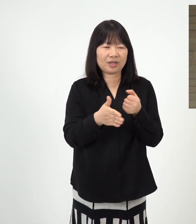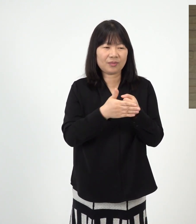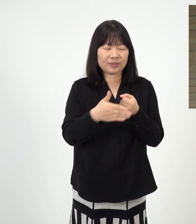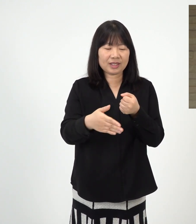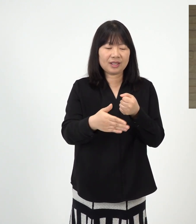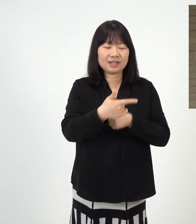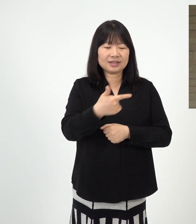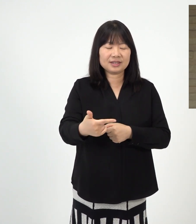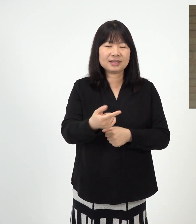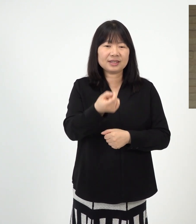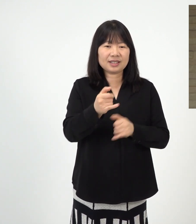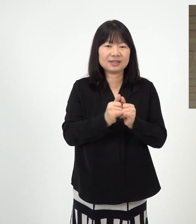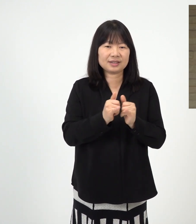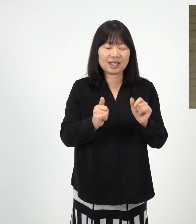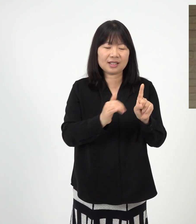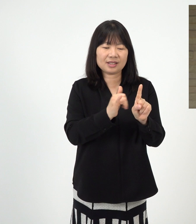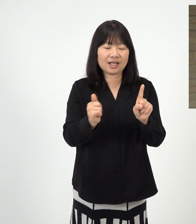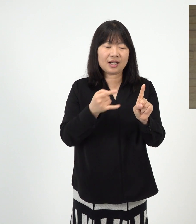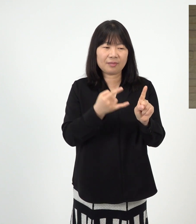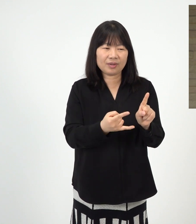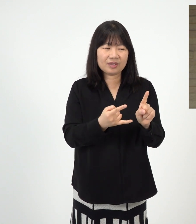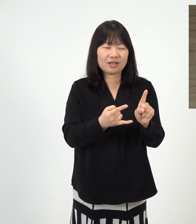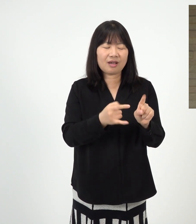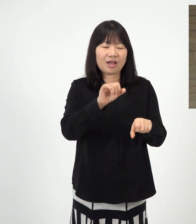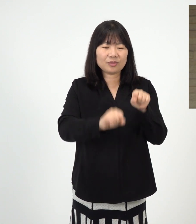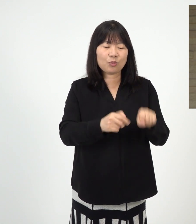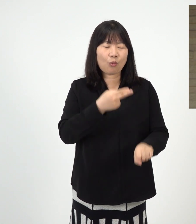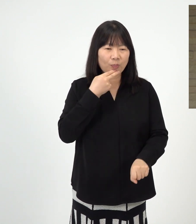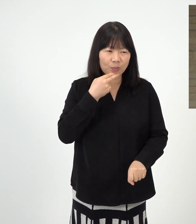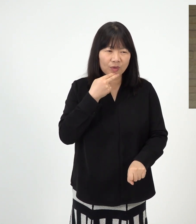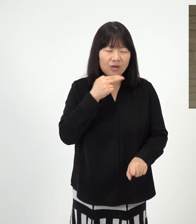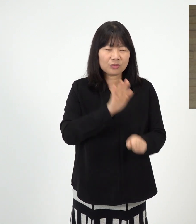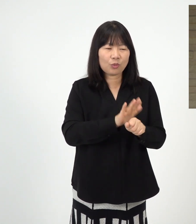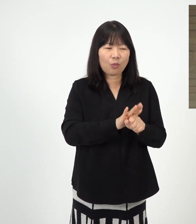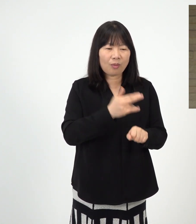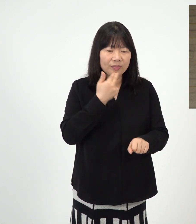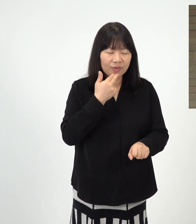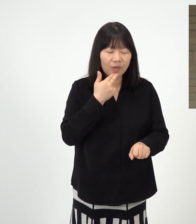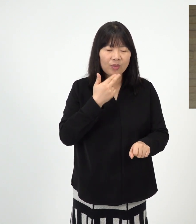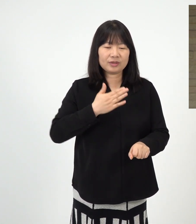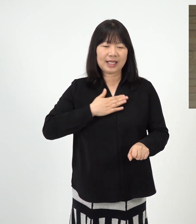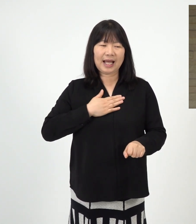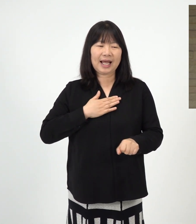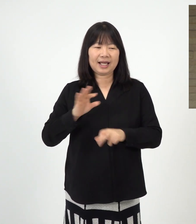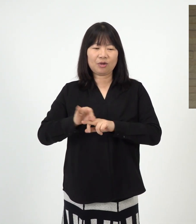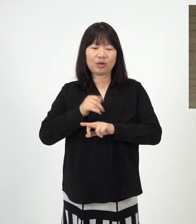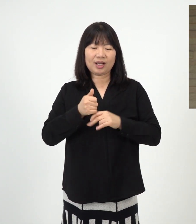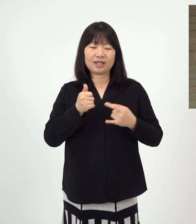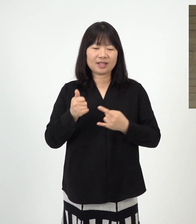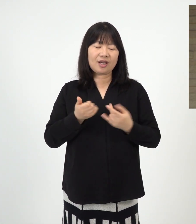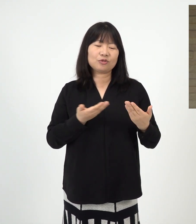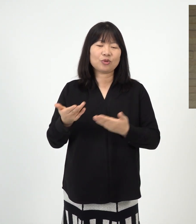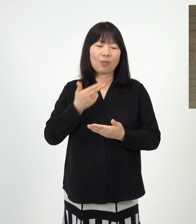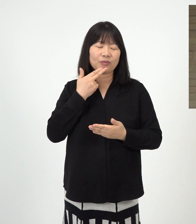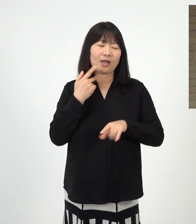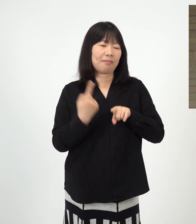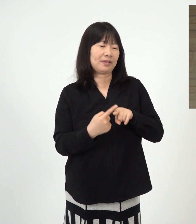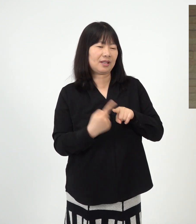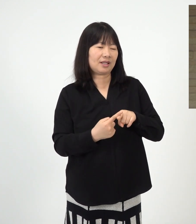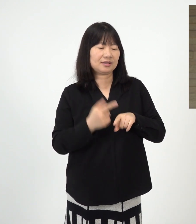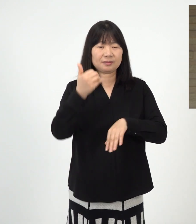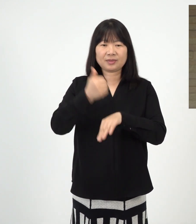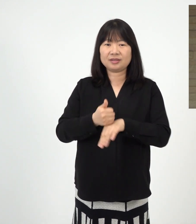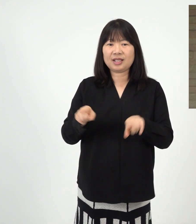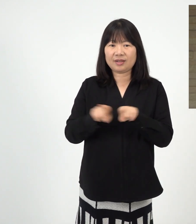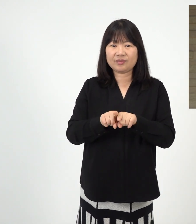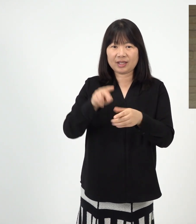이 지극히 작은 자 하나에게 하지 아니한 것이 곧 내게 하지 아니한 것이니라 하시더니 마지막 절 다 같이